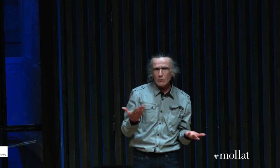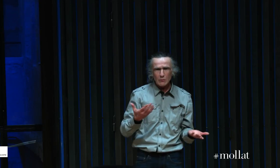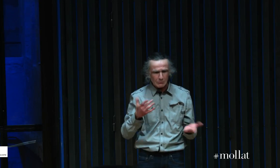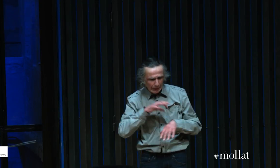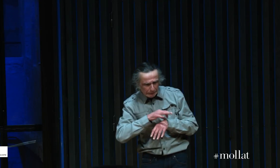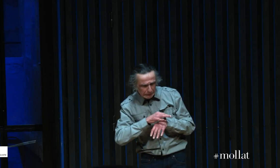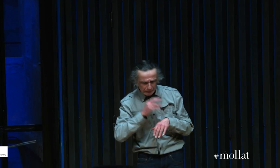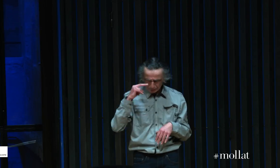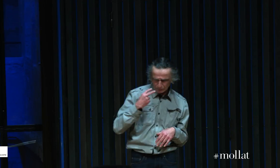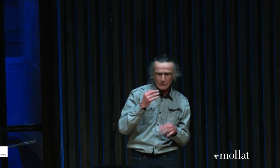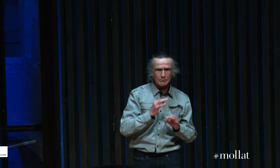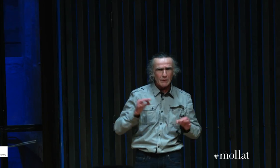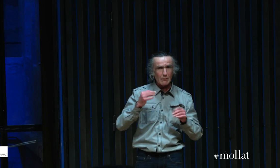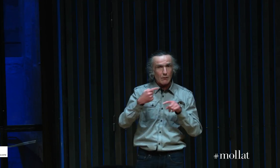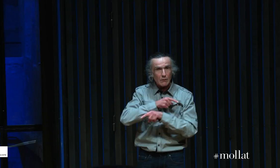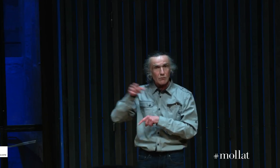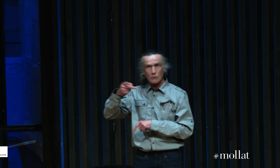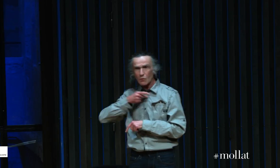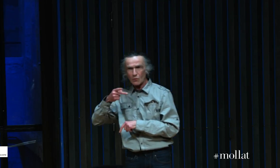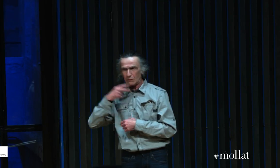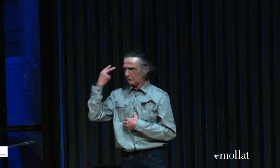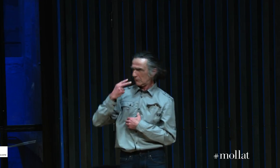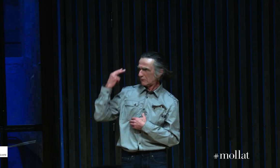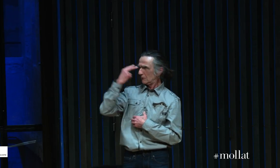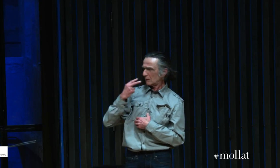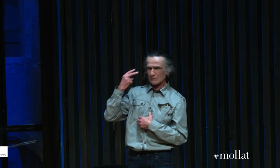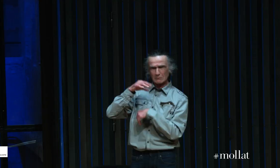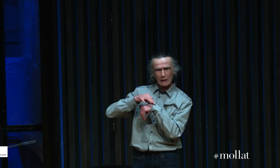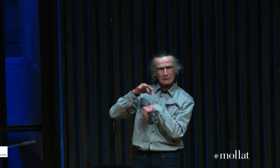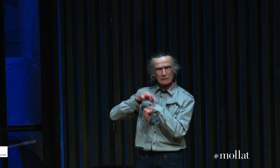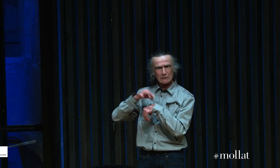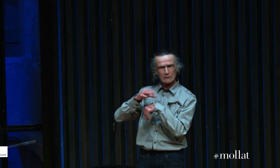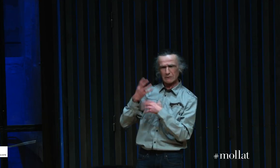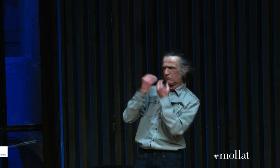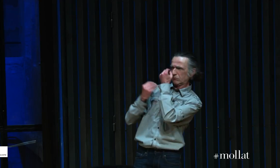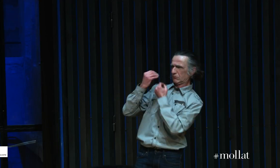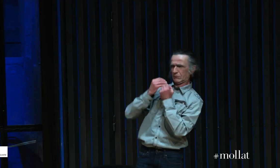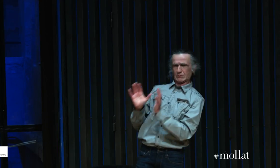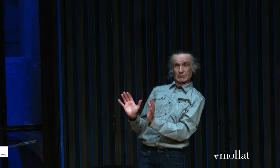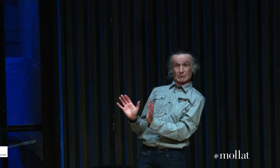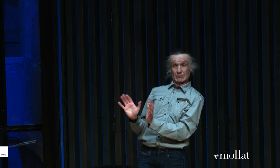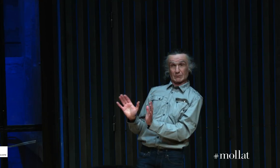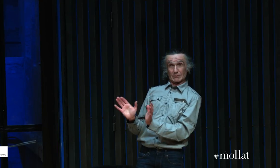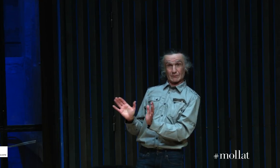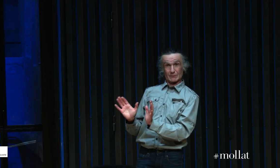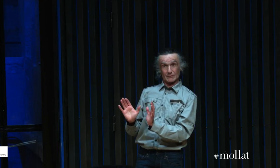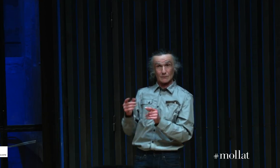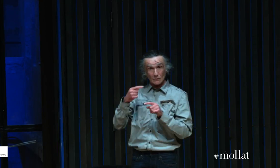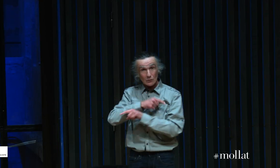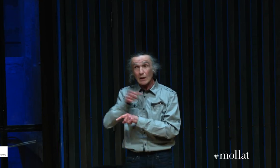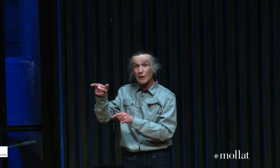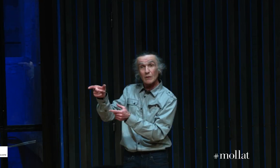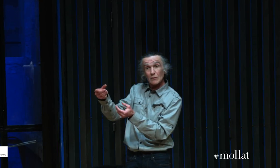culture, nous sommes en bonne santé, nous ne sommes pas malades, nous nous exprimons en langue des signes, mais le pouvoir médical ne veut